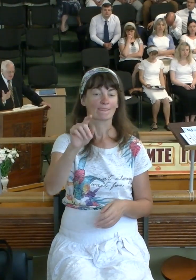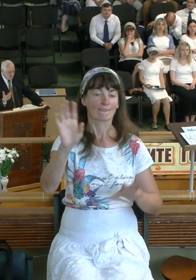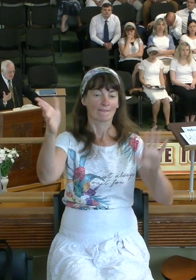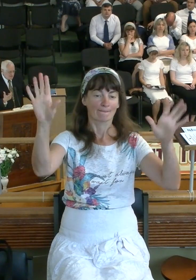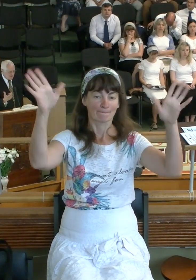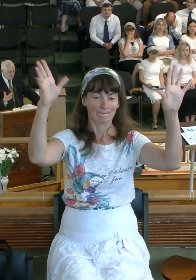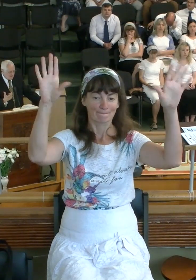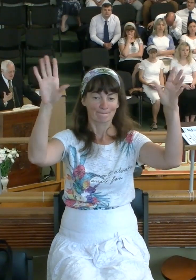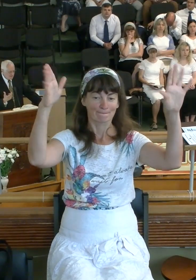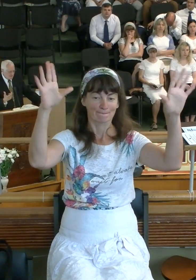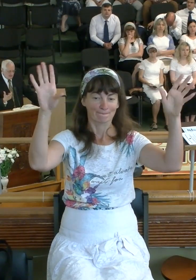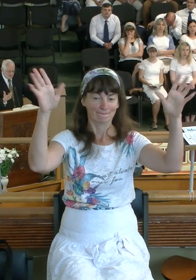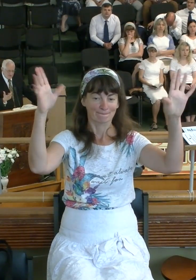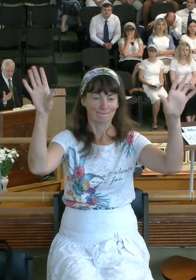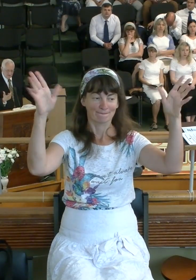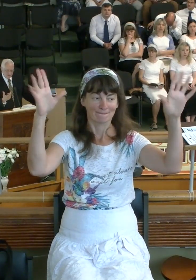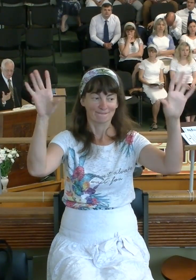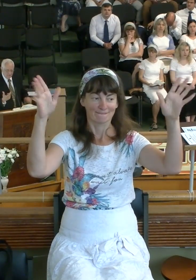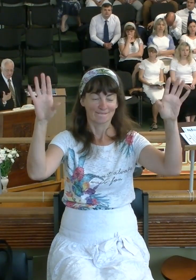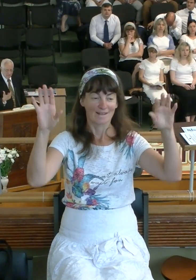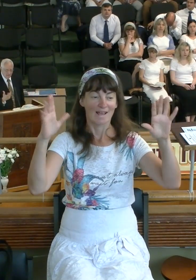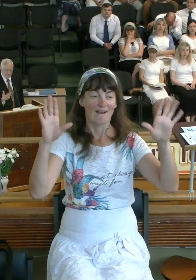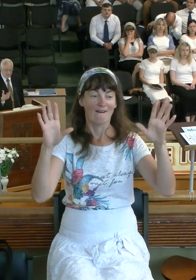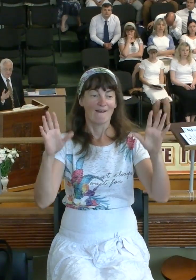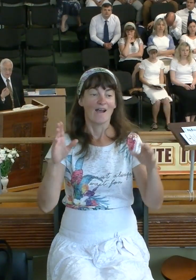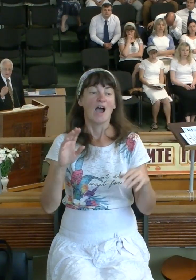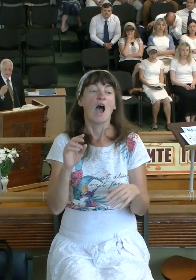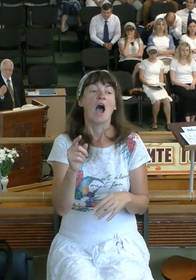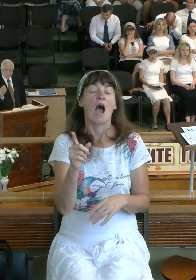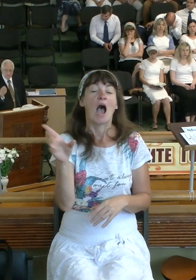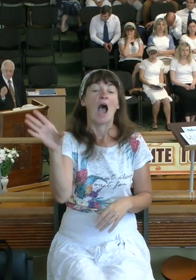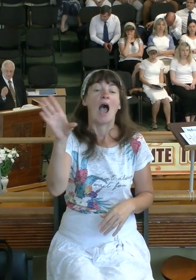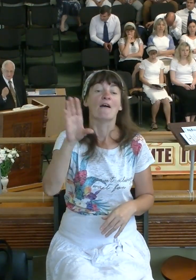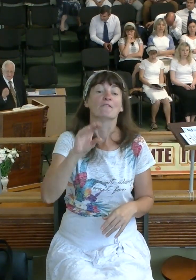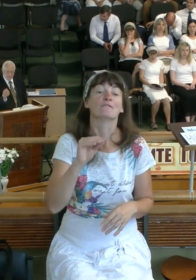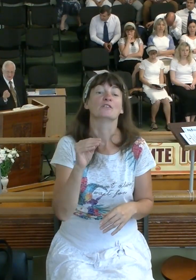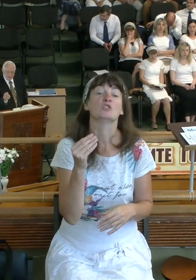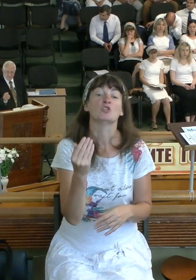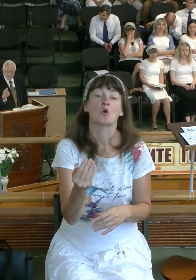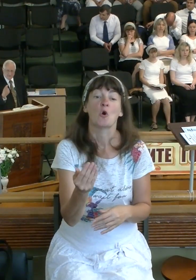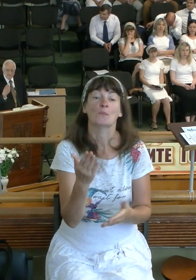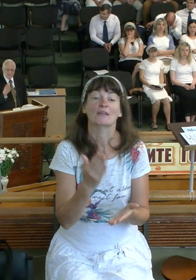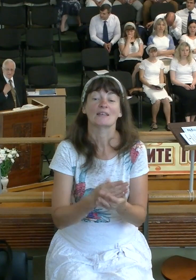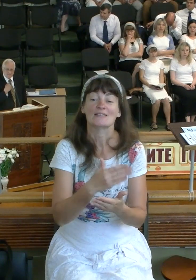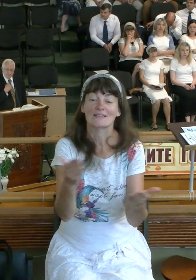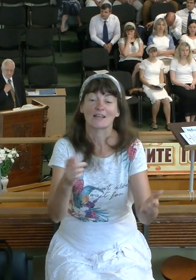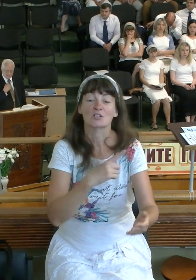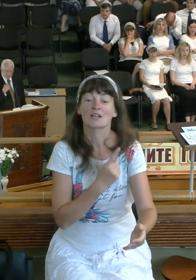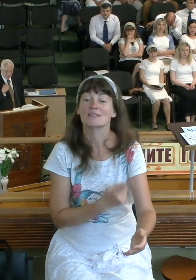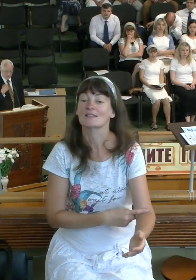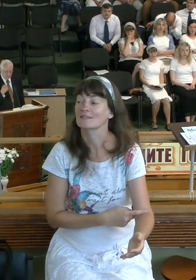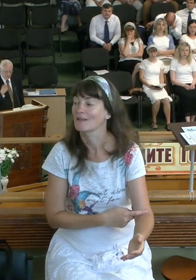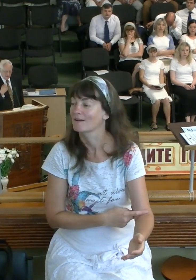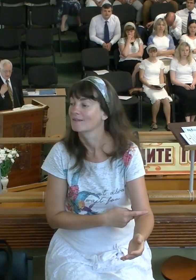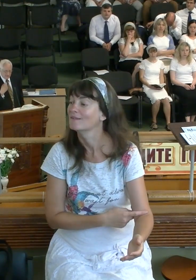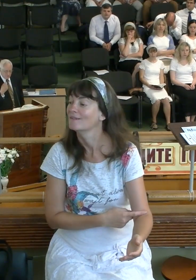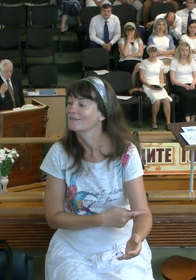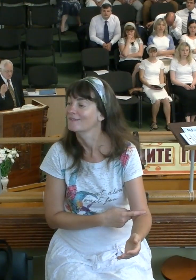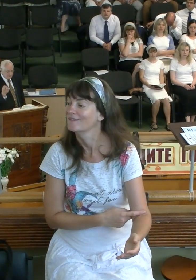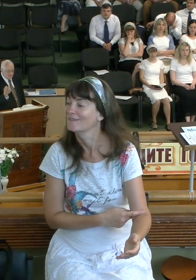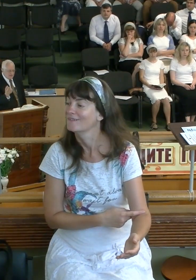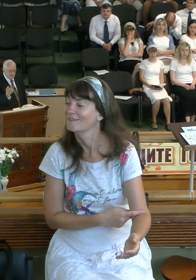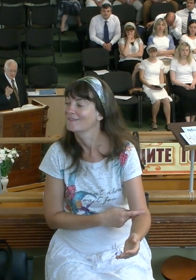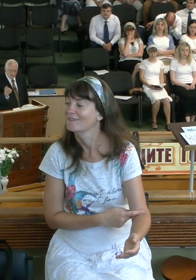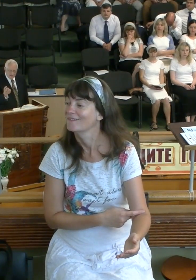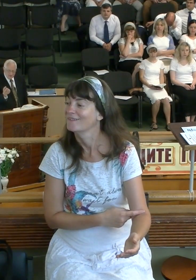Оскорбить? Обидеть? Значит так, мы сильны победить. Мы сильны себя держать.